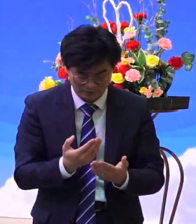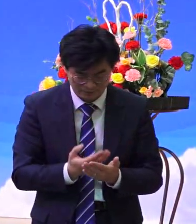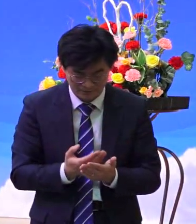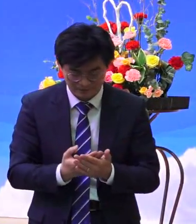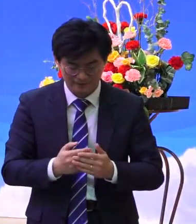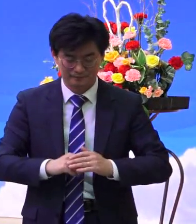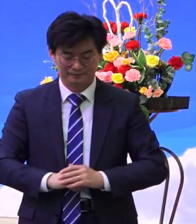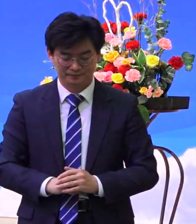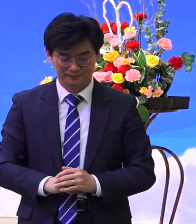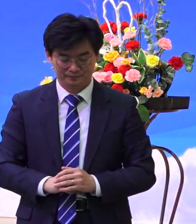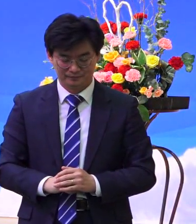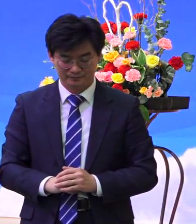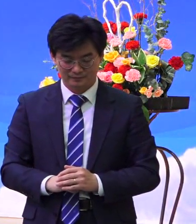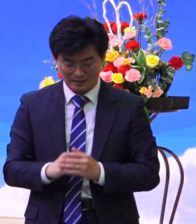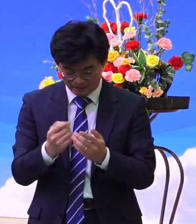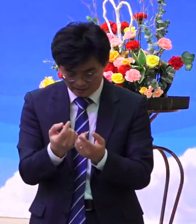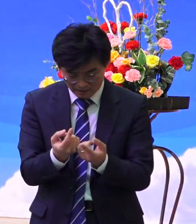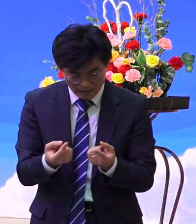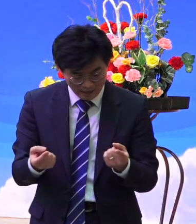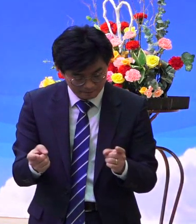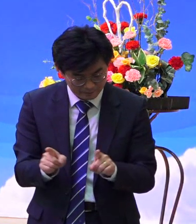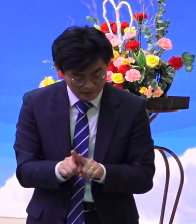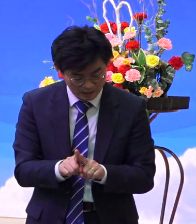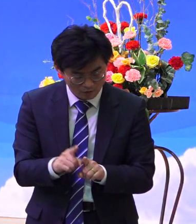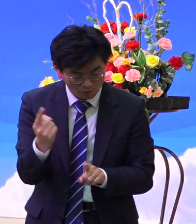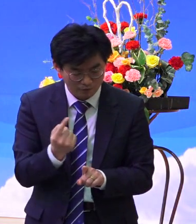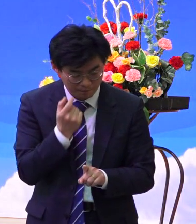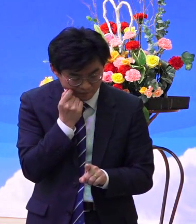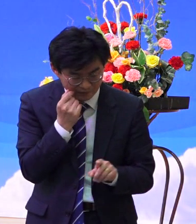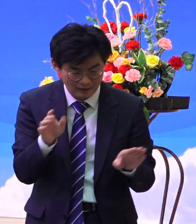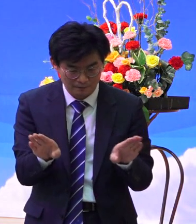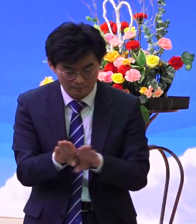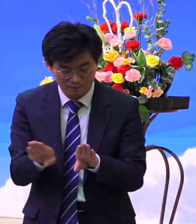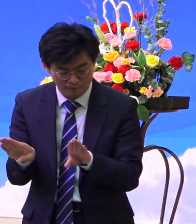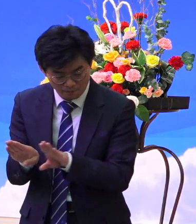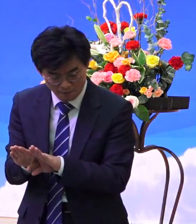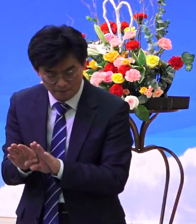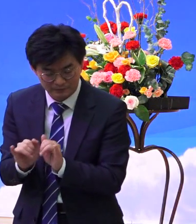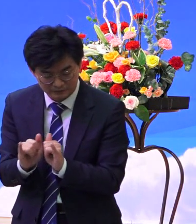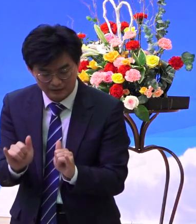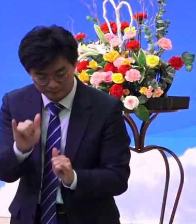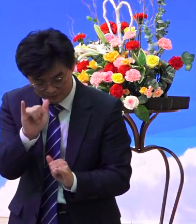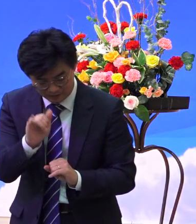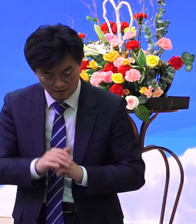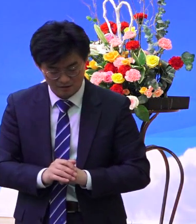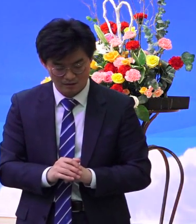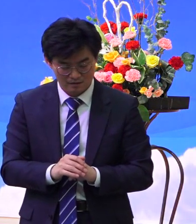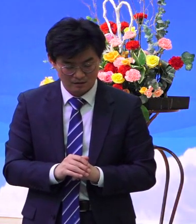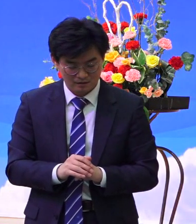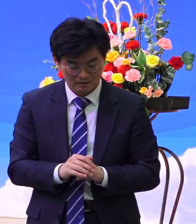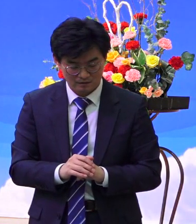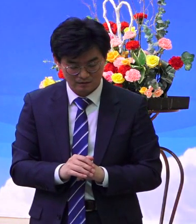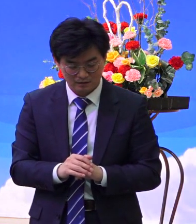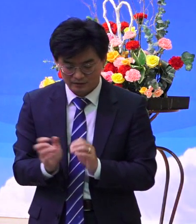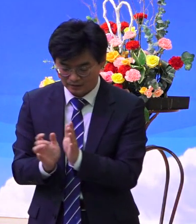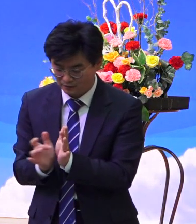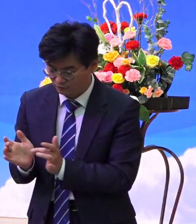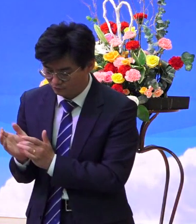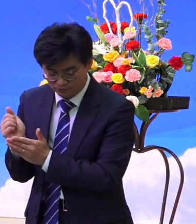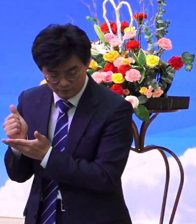같이 예배를 드리고 싶지만 참석지 못한 부탁가정, 영성에 누워 계신 교우들,